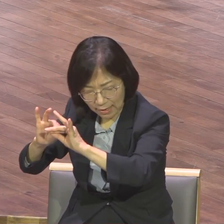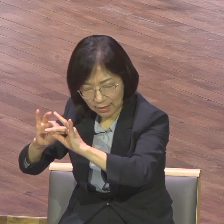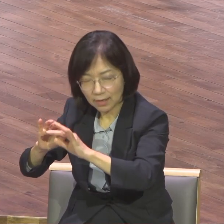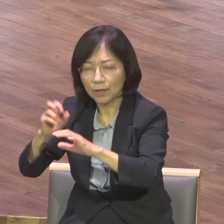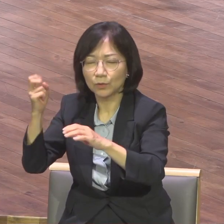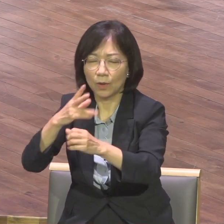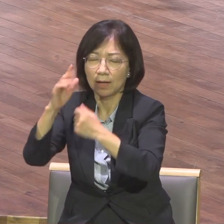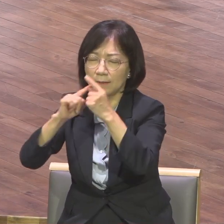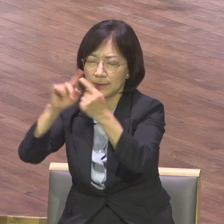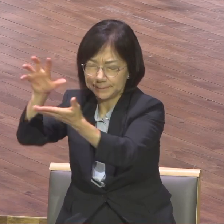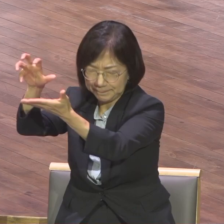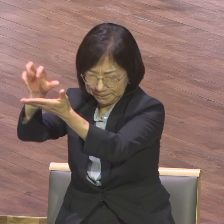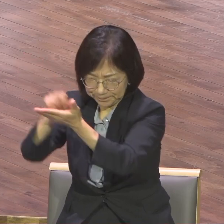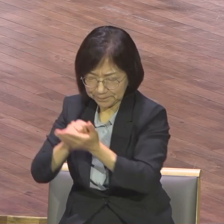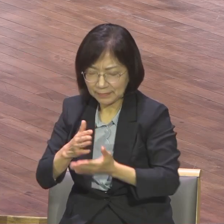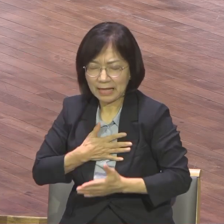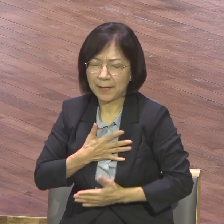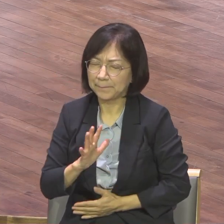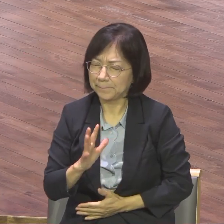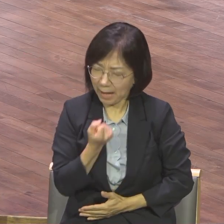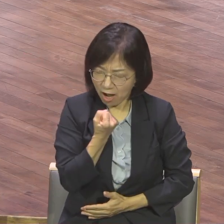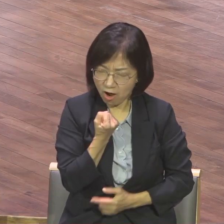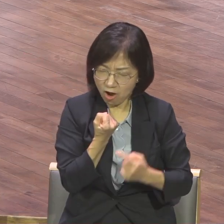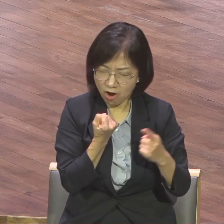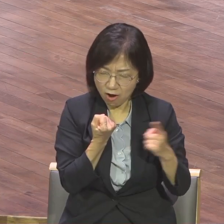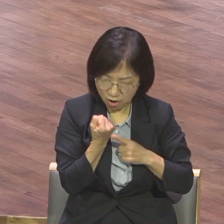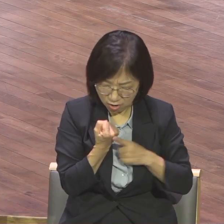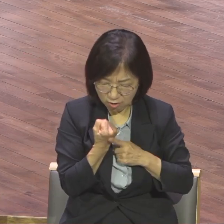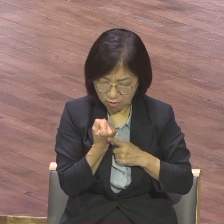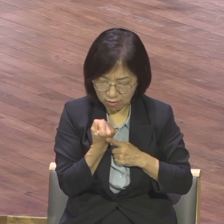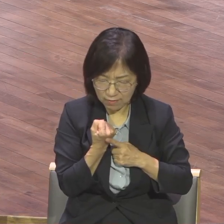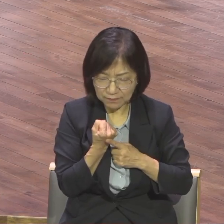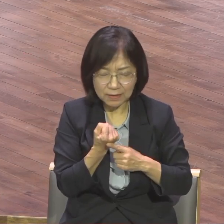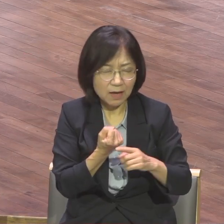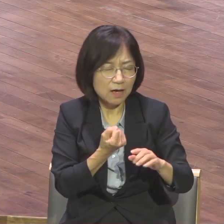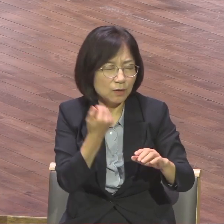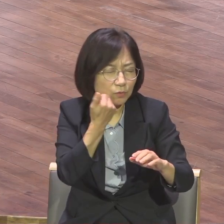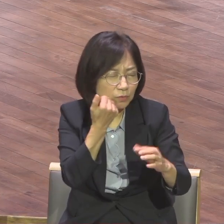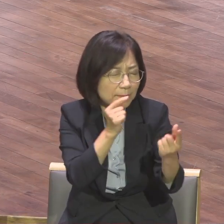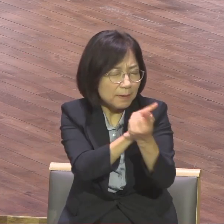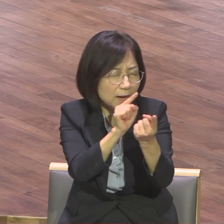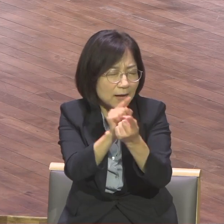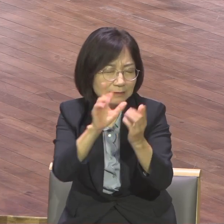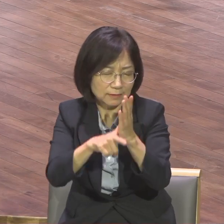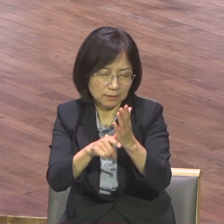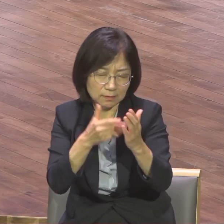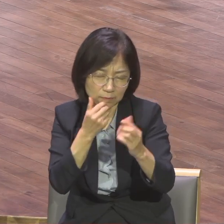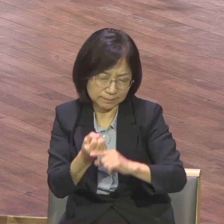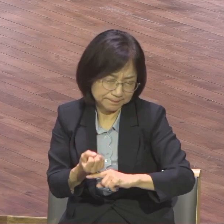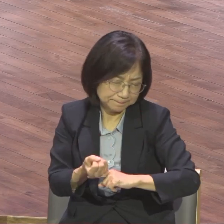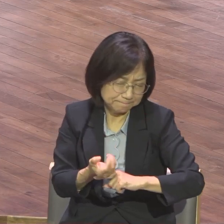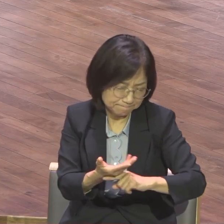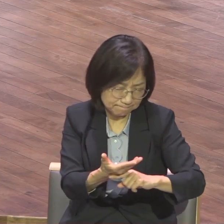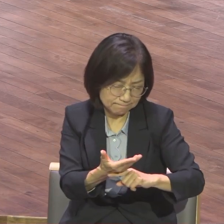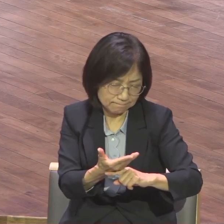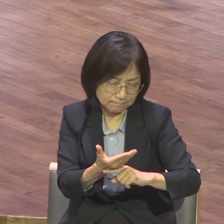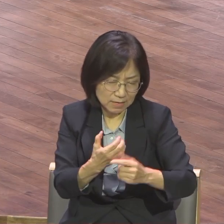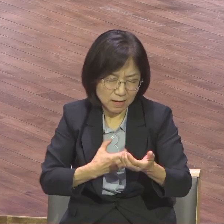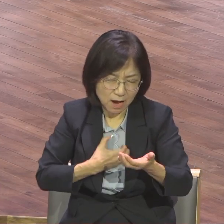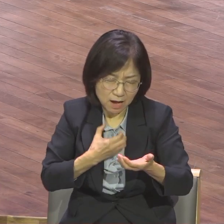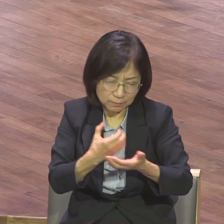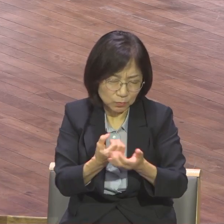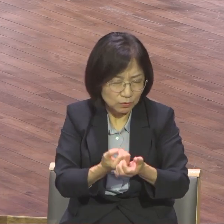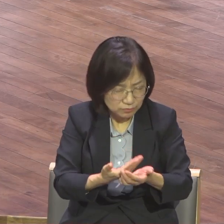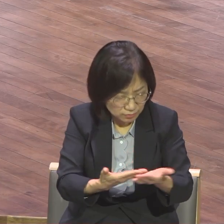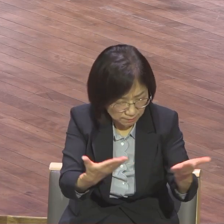말씀이 나의 것으로 부딪히고 나의 메시지가 확립되어져서 많은 사람들에게 감동을 줄 수 있는 전도자의 삶을 살 수